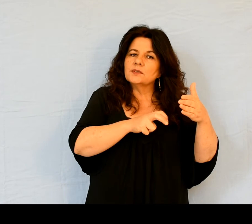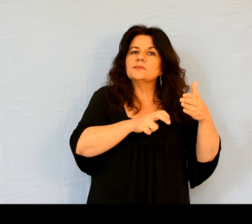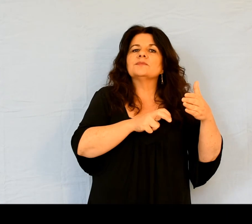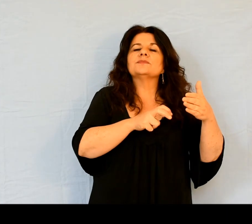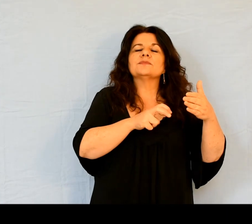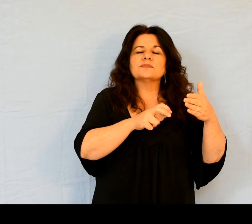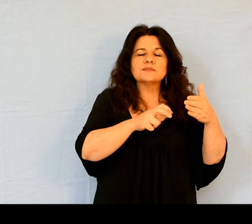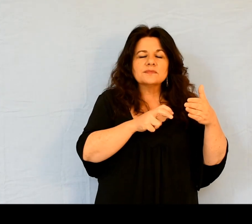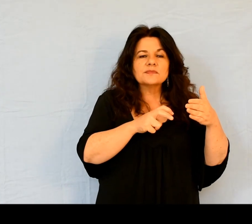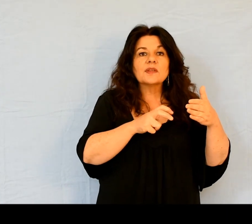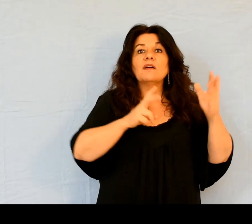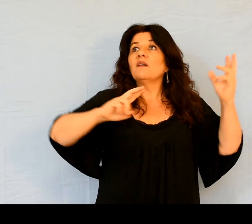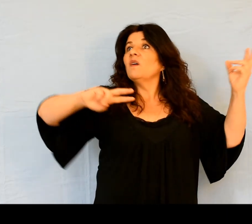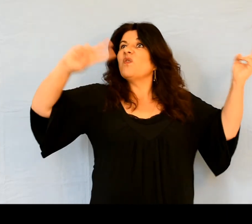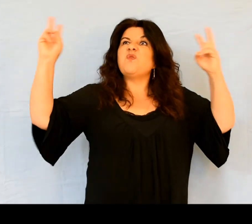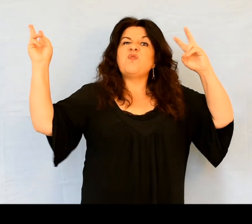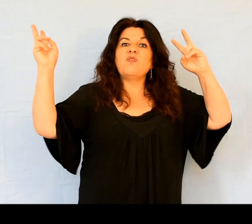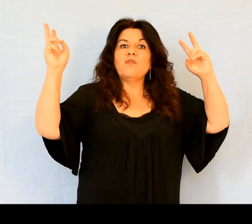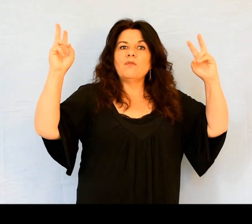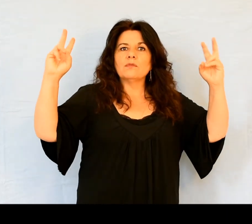le vent tomba.